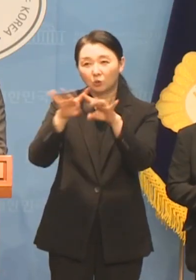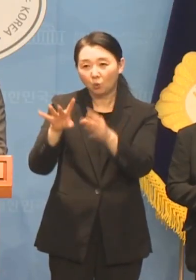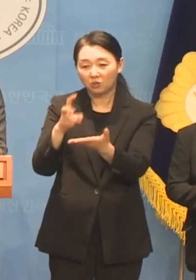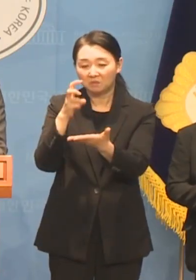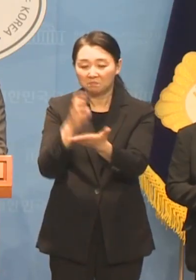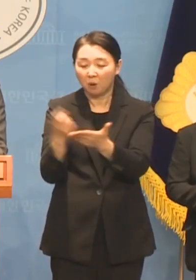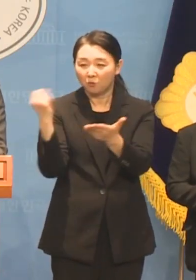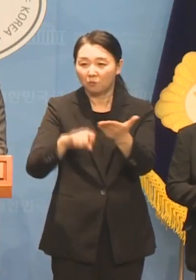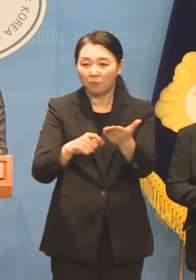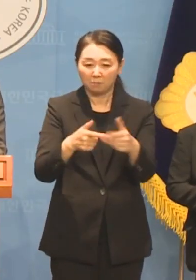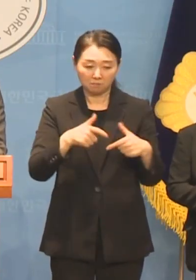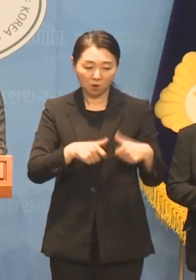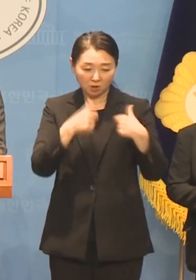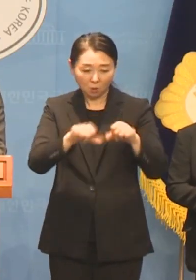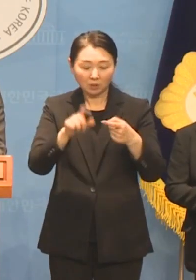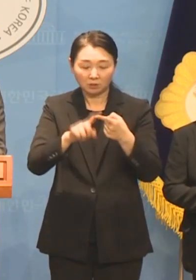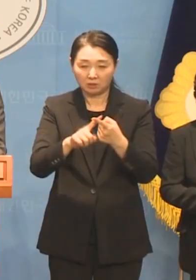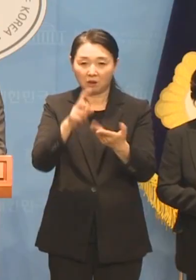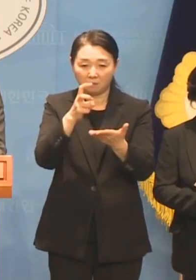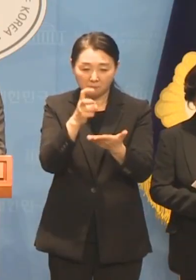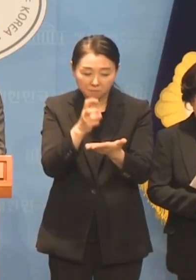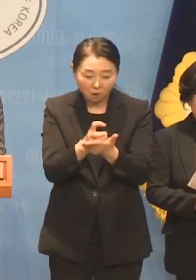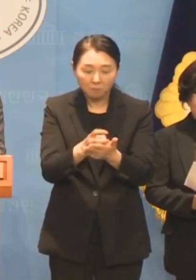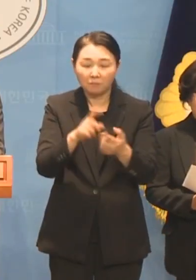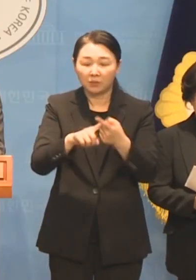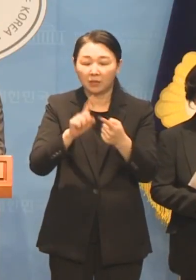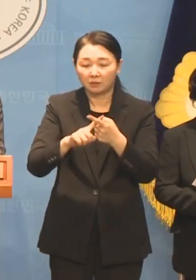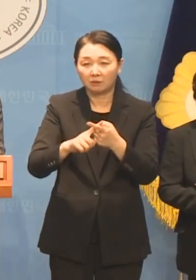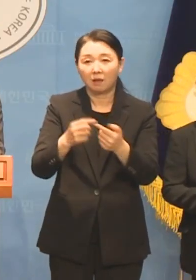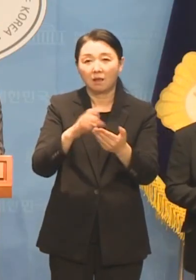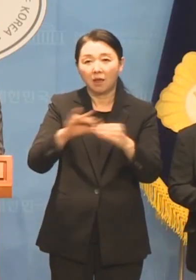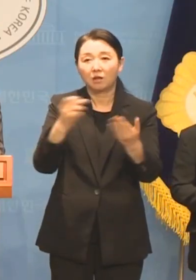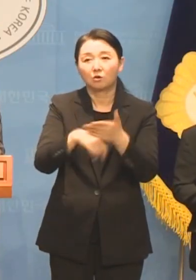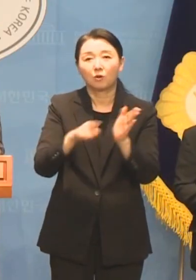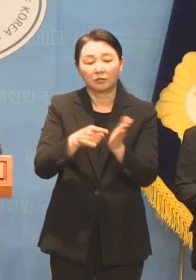명예훼손 혐의 등의 법적 조치 등 대응을 적극